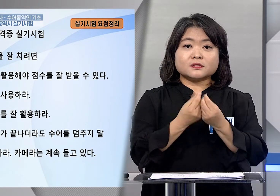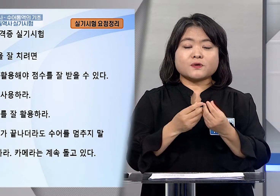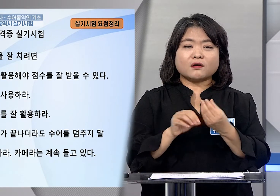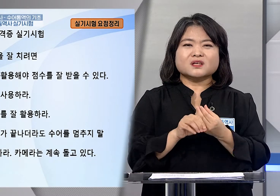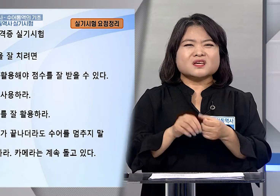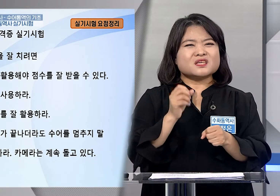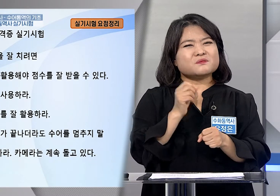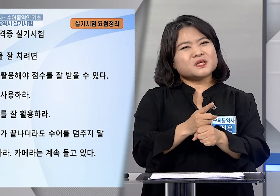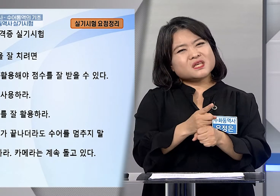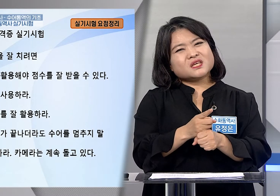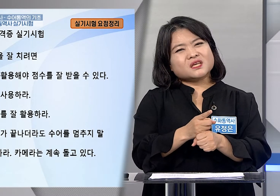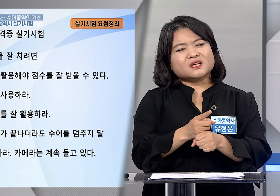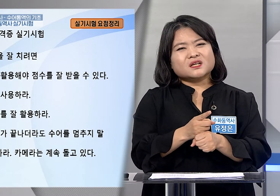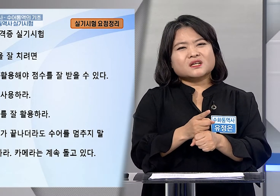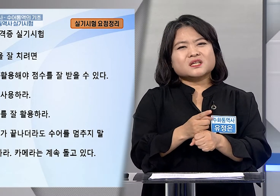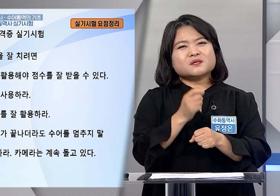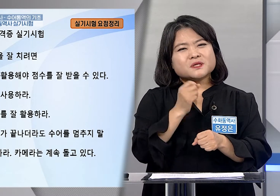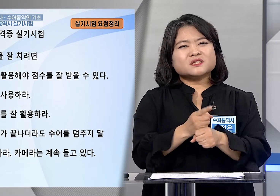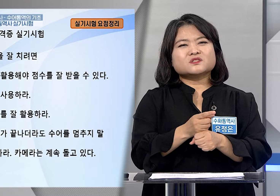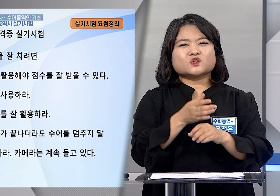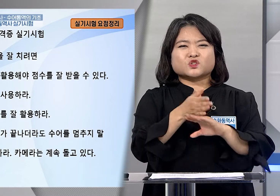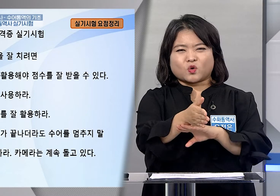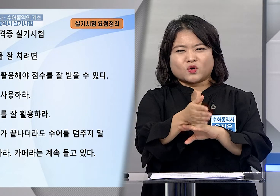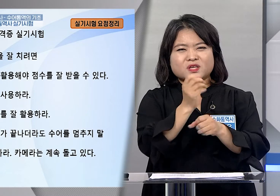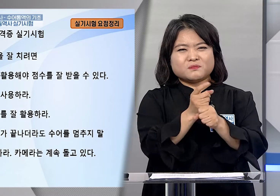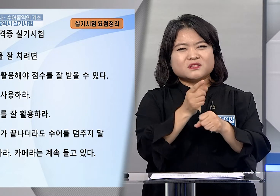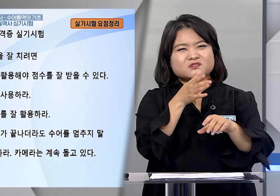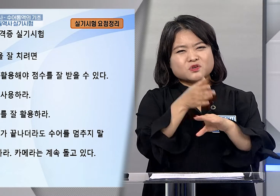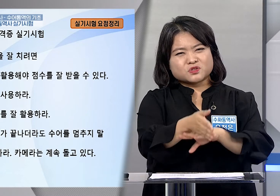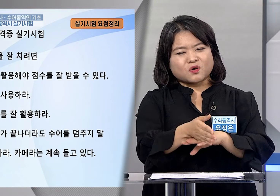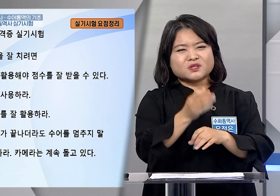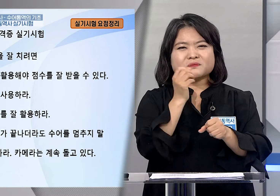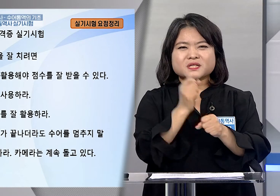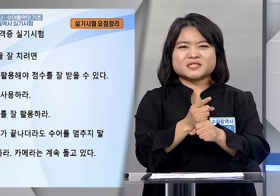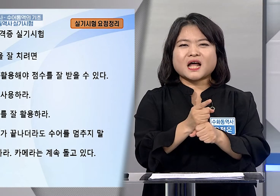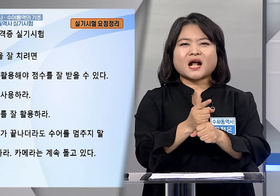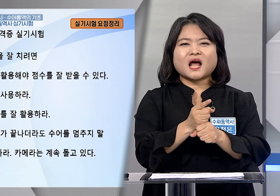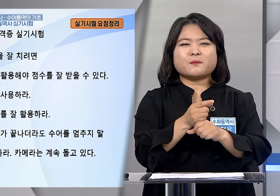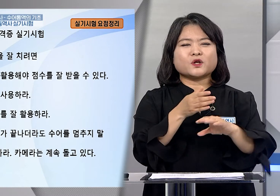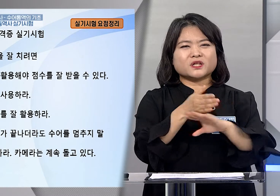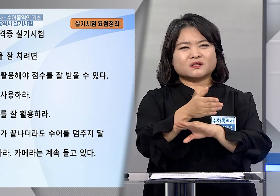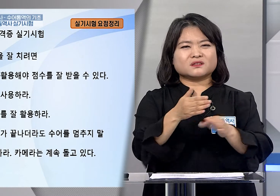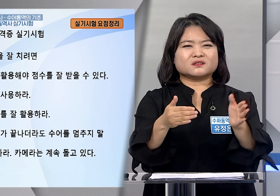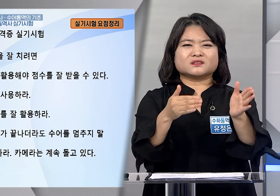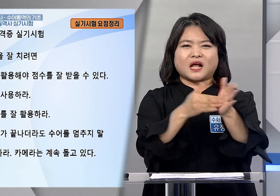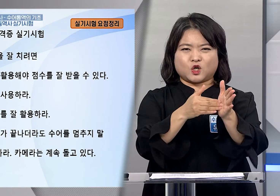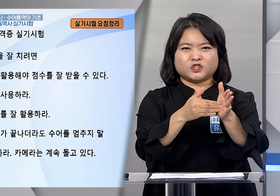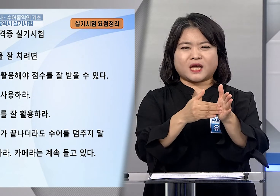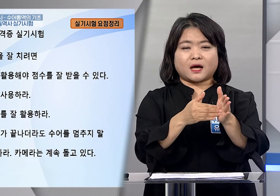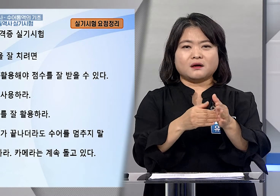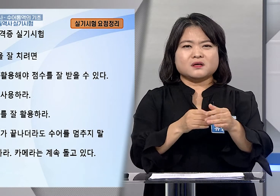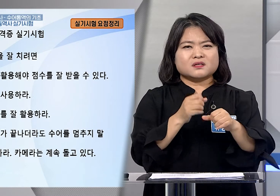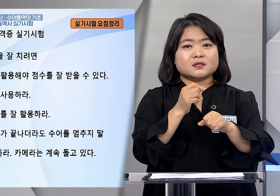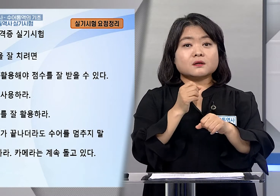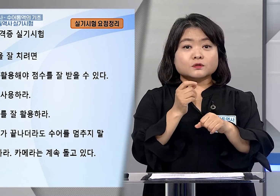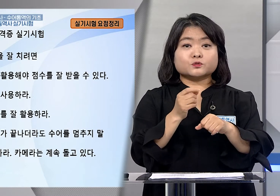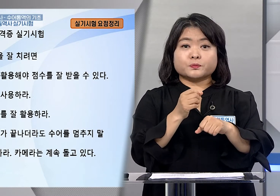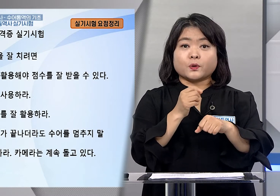들면 이미 늦었어, 이미 늦었어, 이미 지나가 버린 사건이야. 이런 표현,